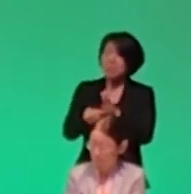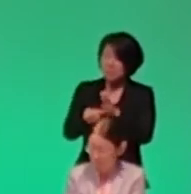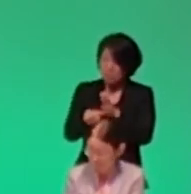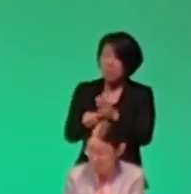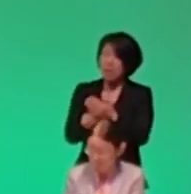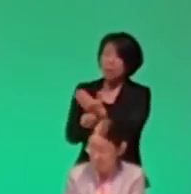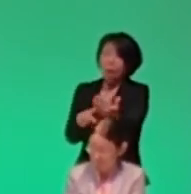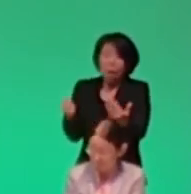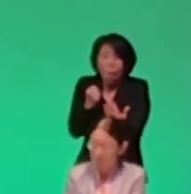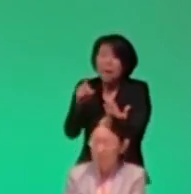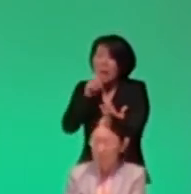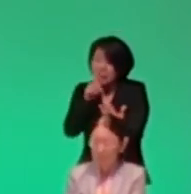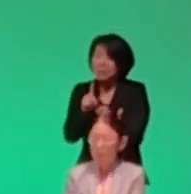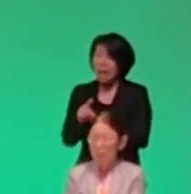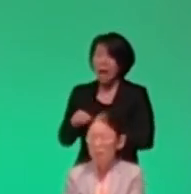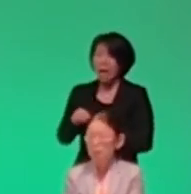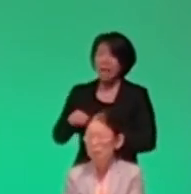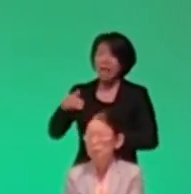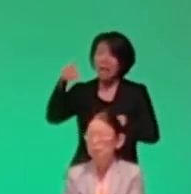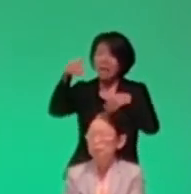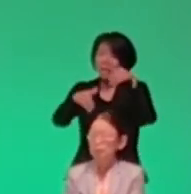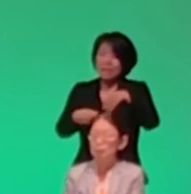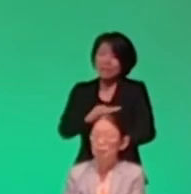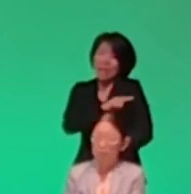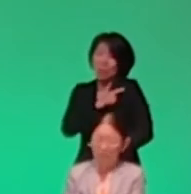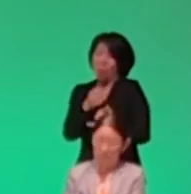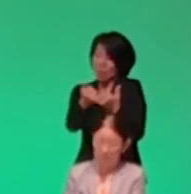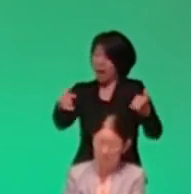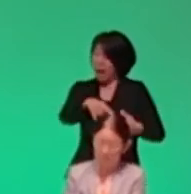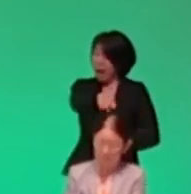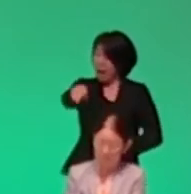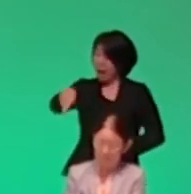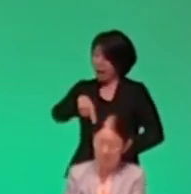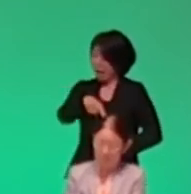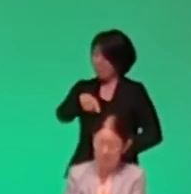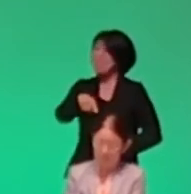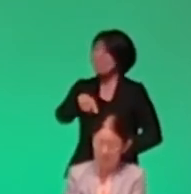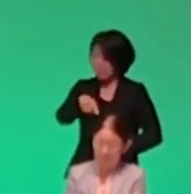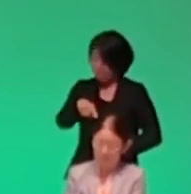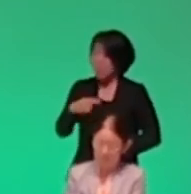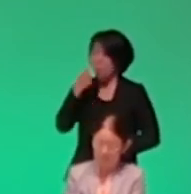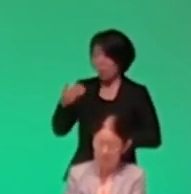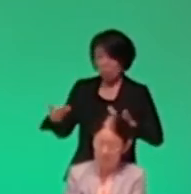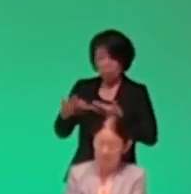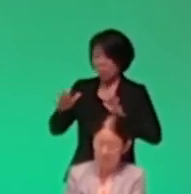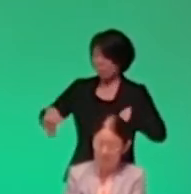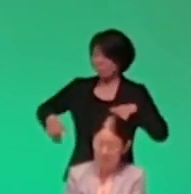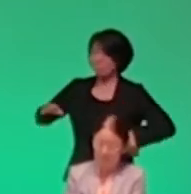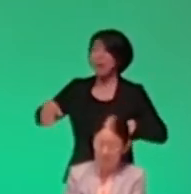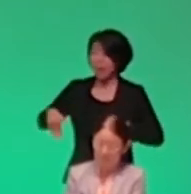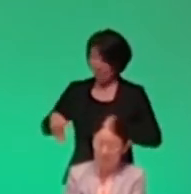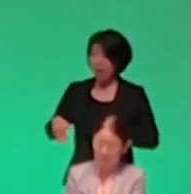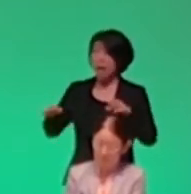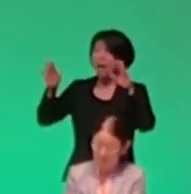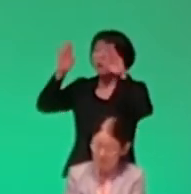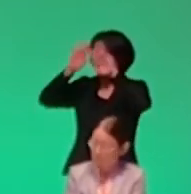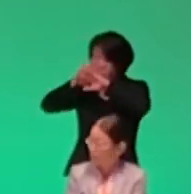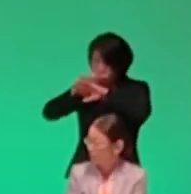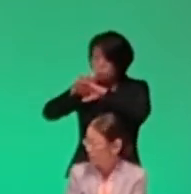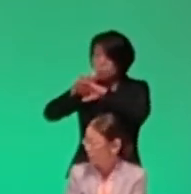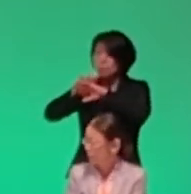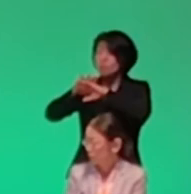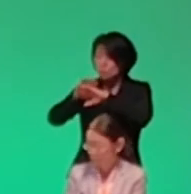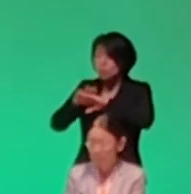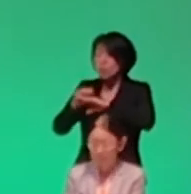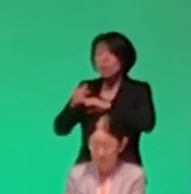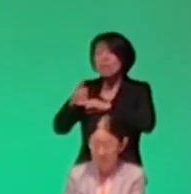者なんです。それで、そもそも仕事がないわけですから、行くところも夜しかないんです、夜の宴